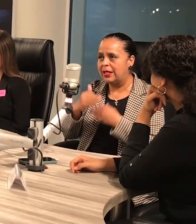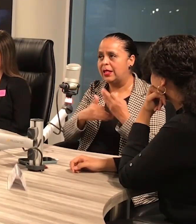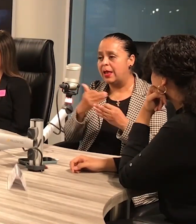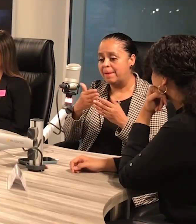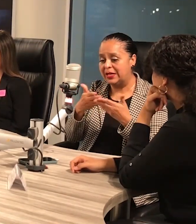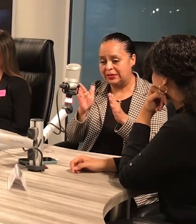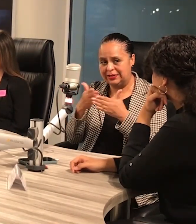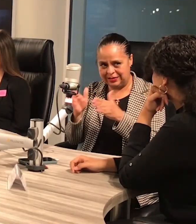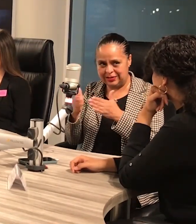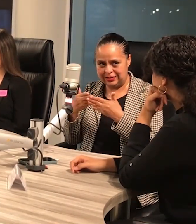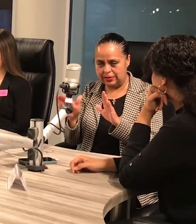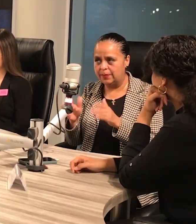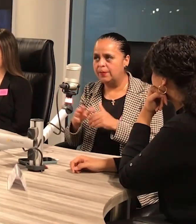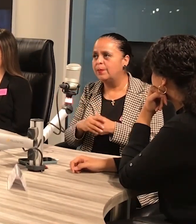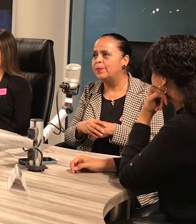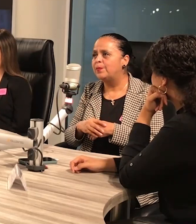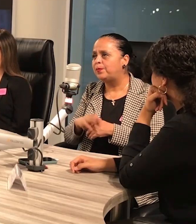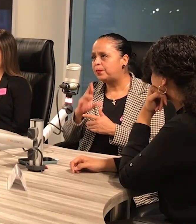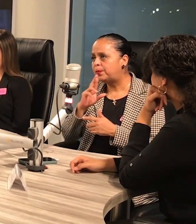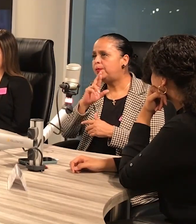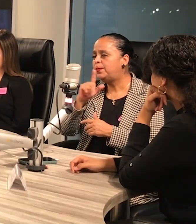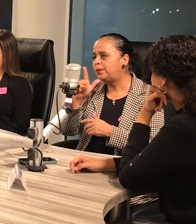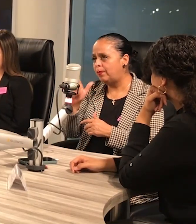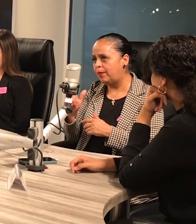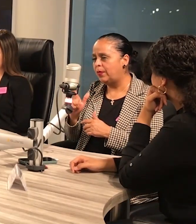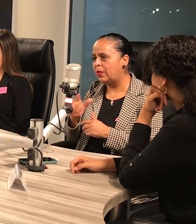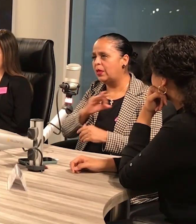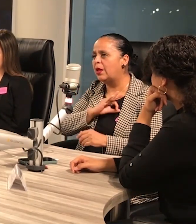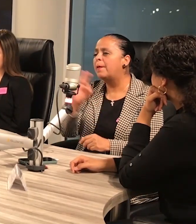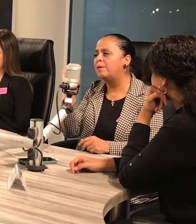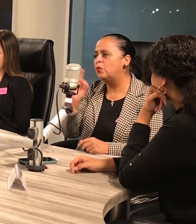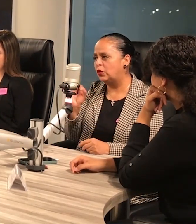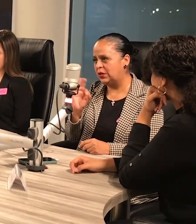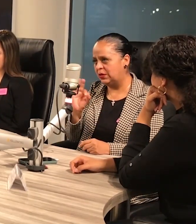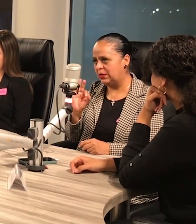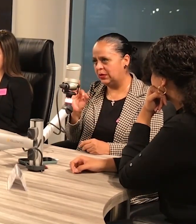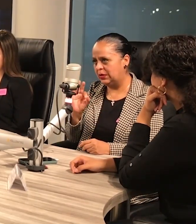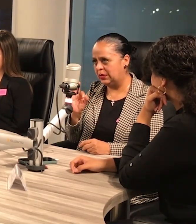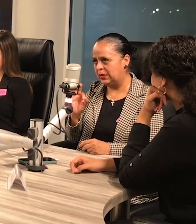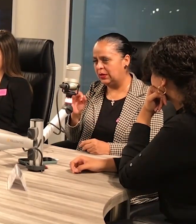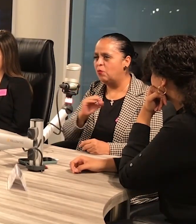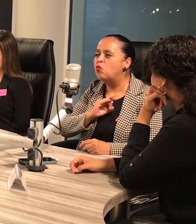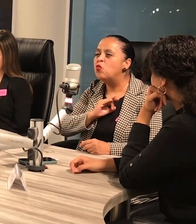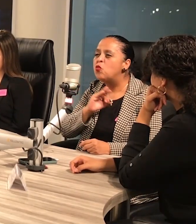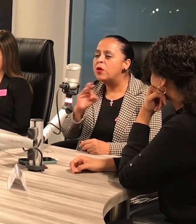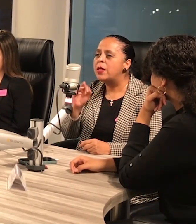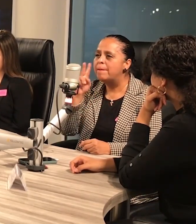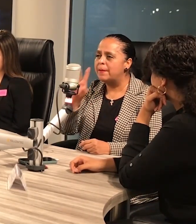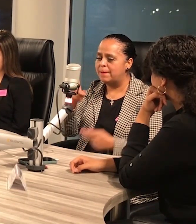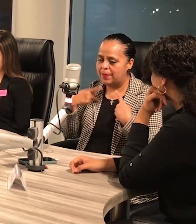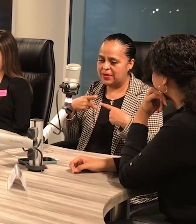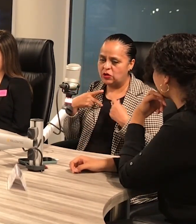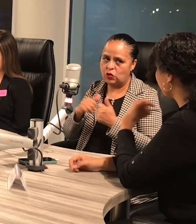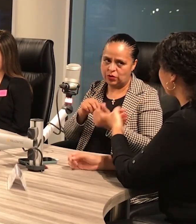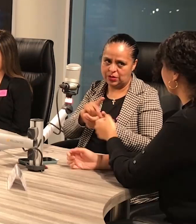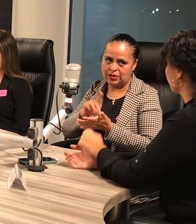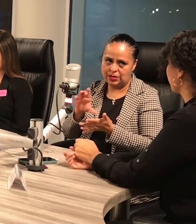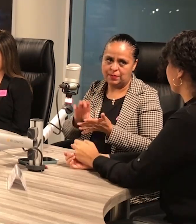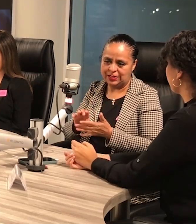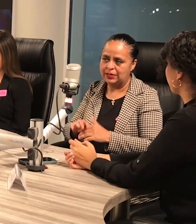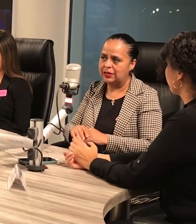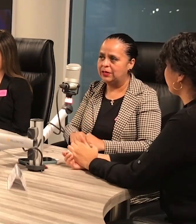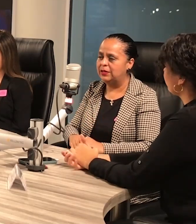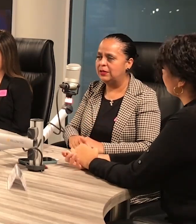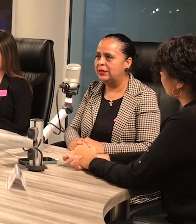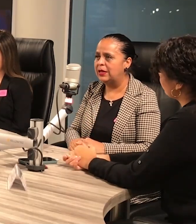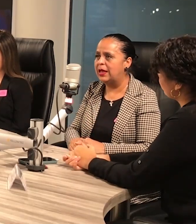abran, pues mejores posibilidades podrán haber para personas con discapacidad, ¿no? Entonces,